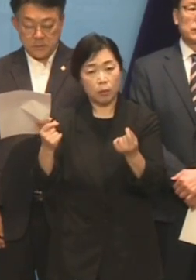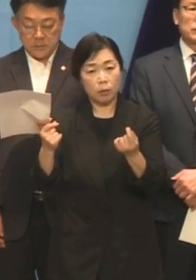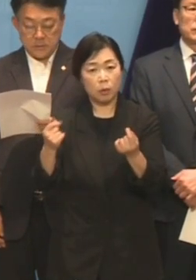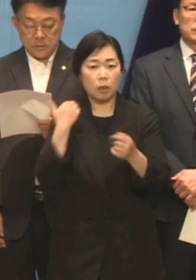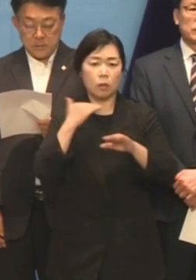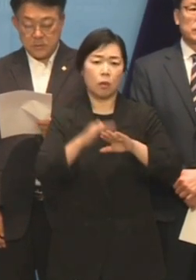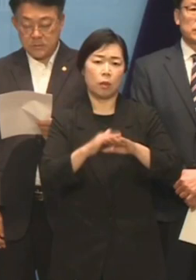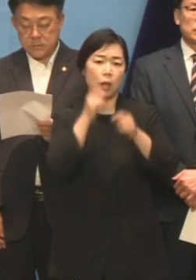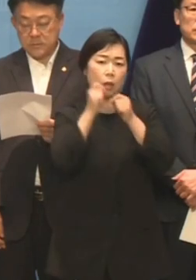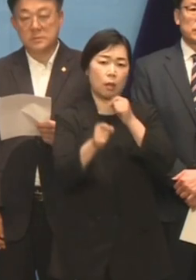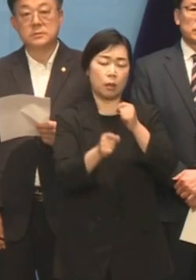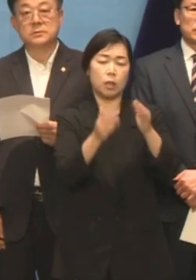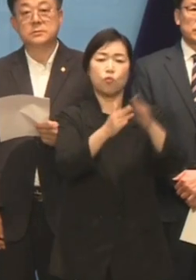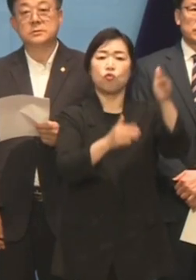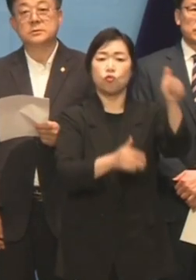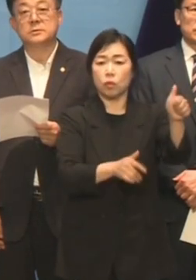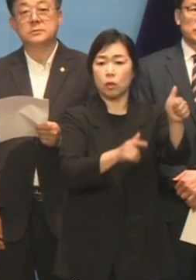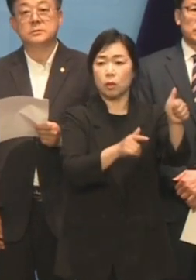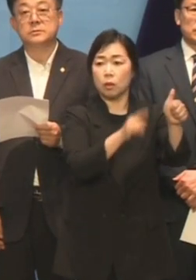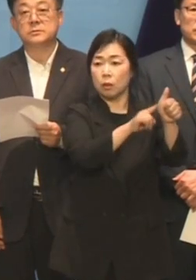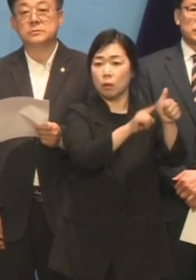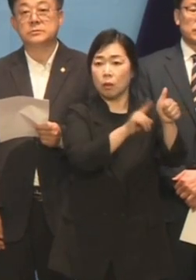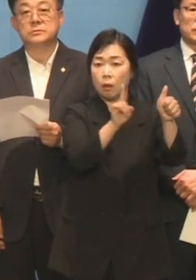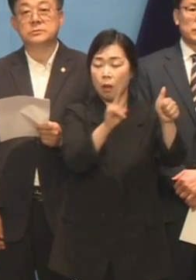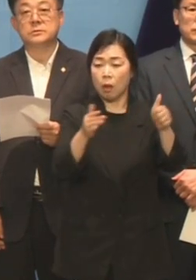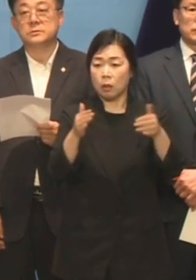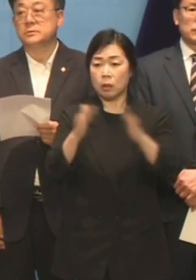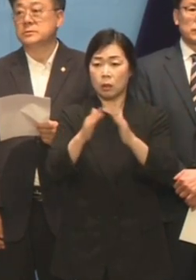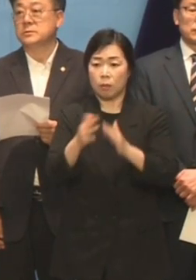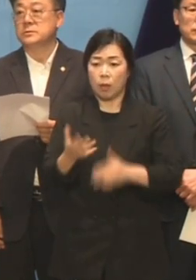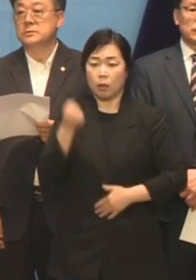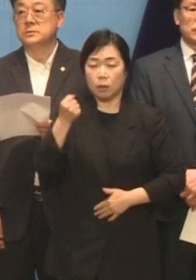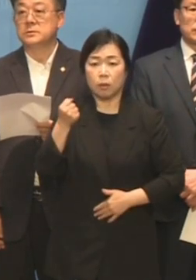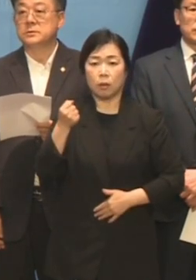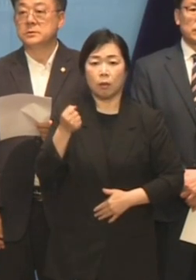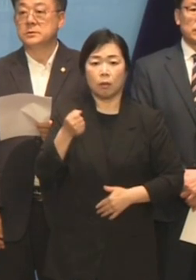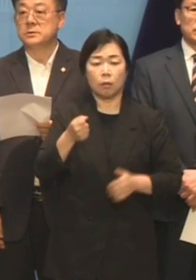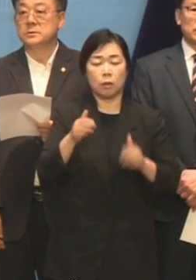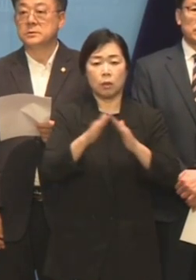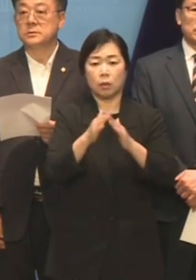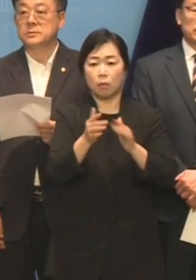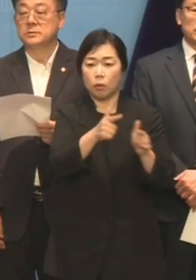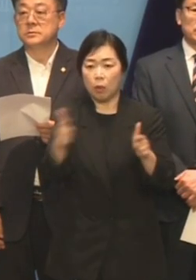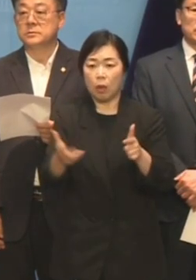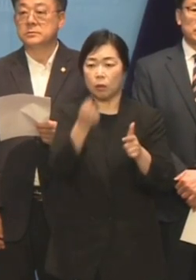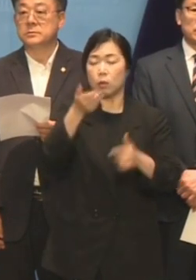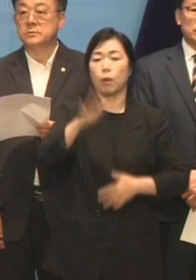전세사기 집주인 한 명의 피해자가 다수이지만 저는 단일 피해자입니다.